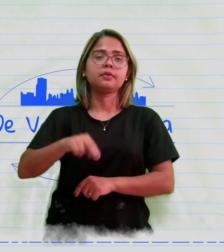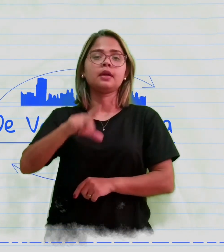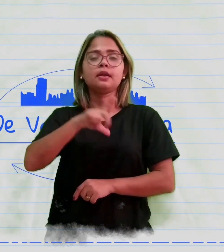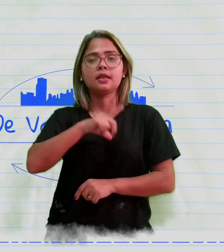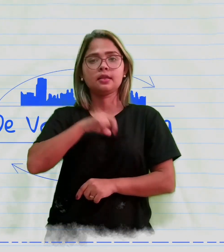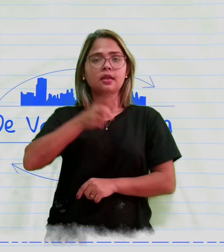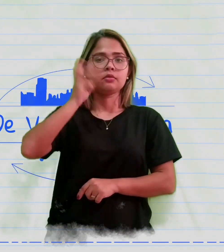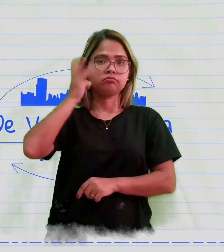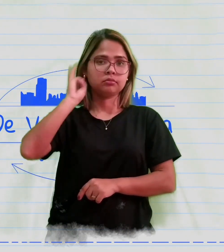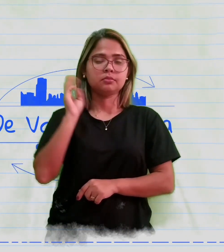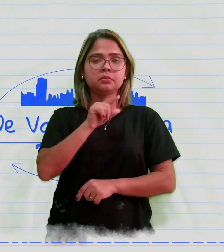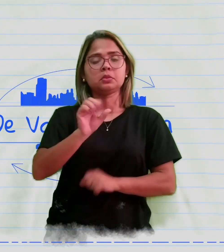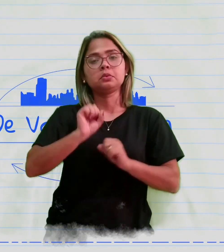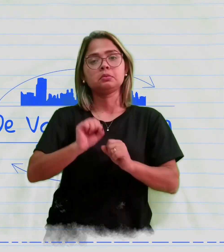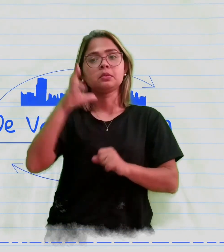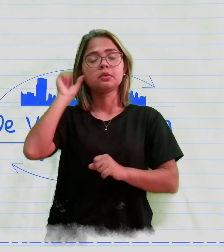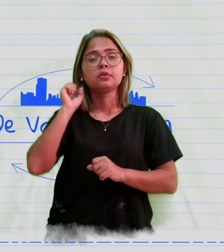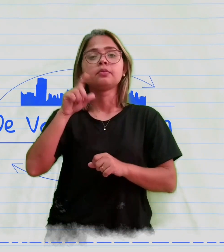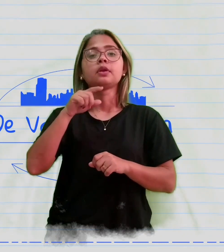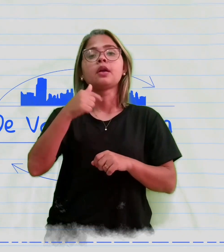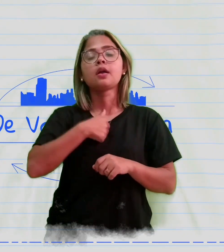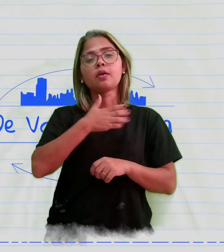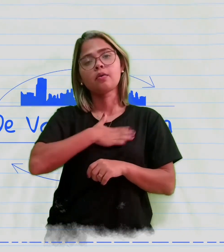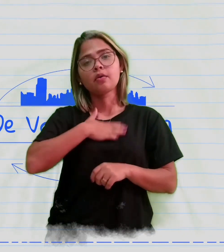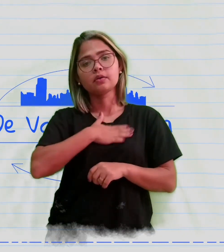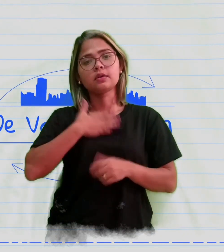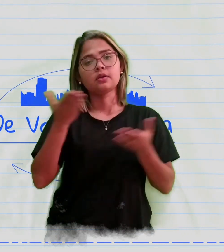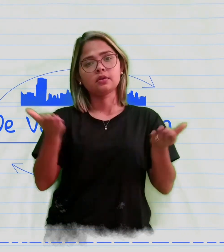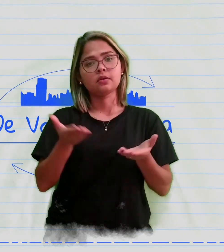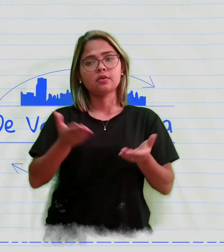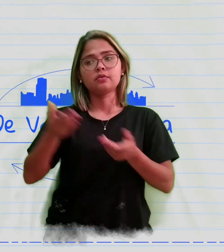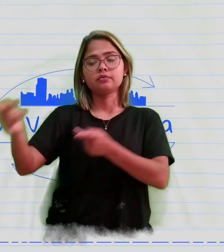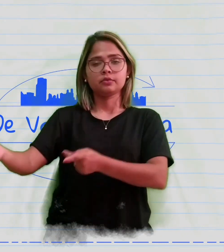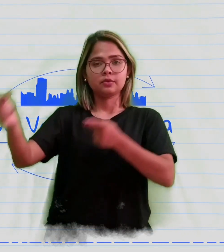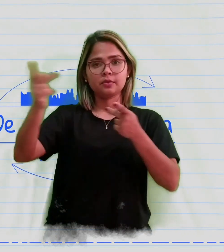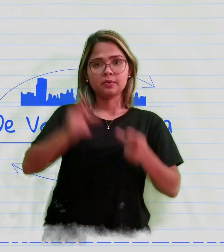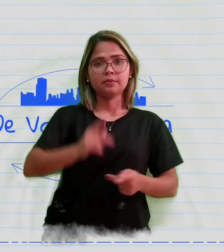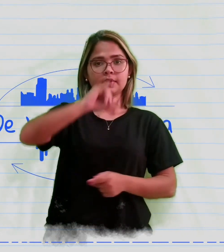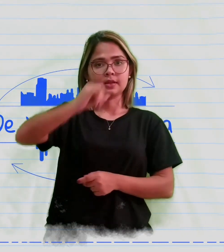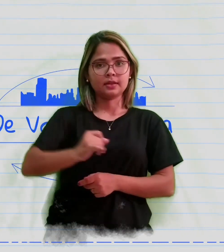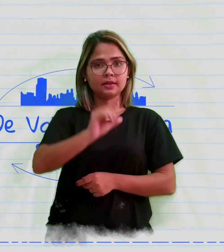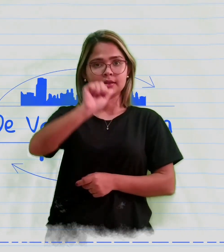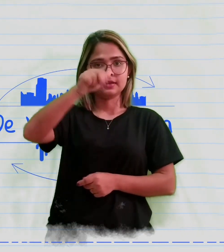estar ouvindo. Então eu gostaria de trazer hoje as nossas convidadas, Jandê, que fez parte